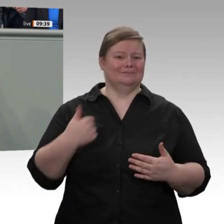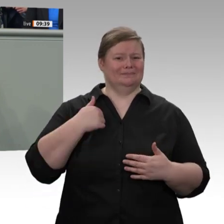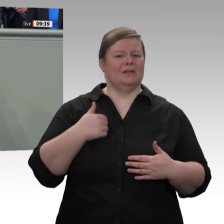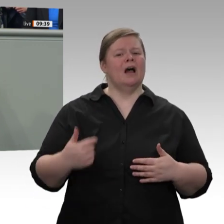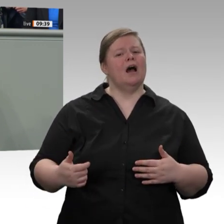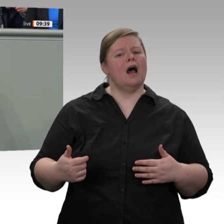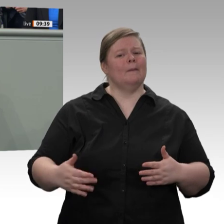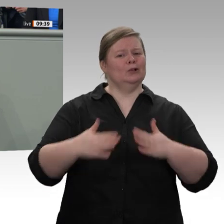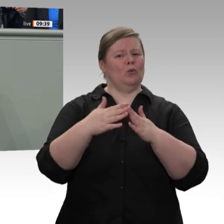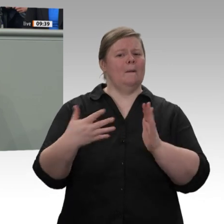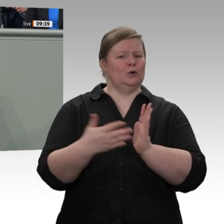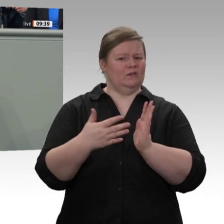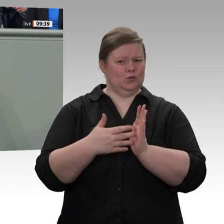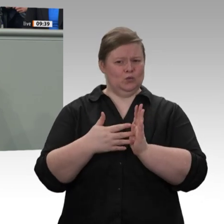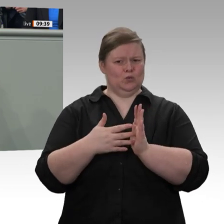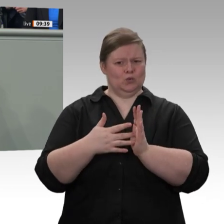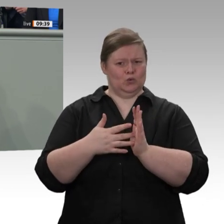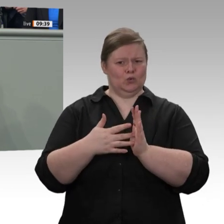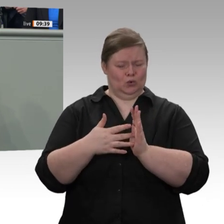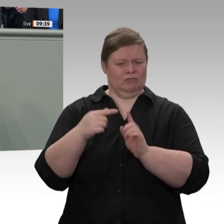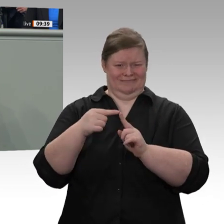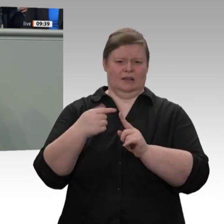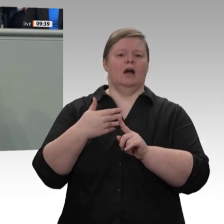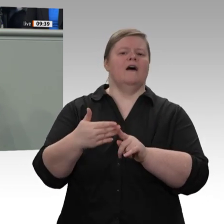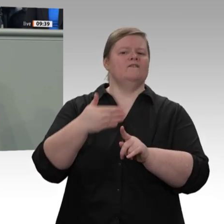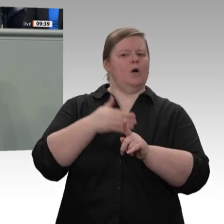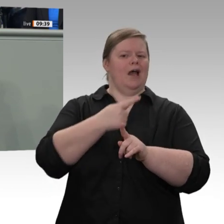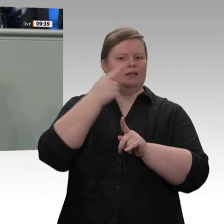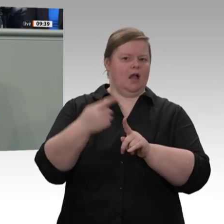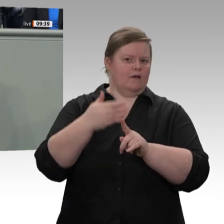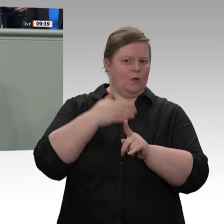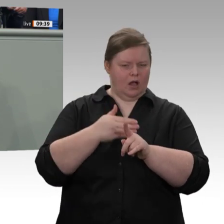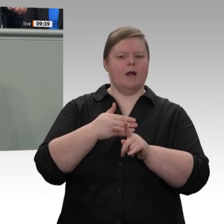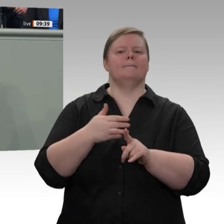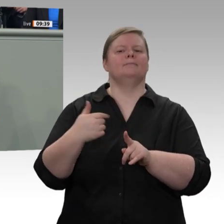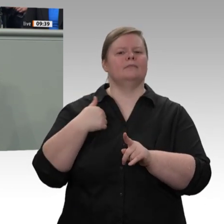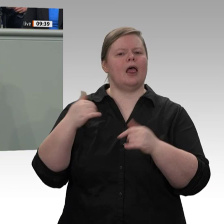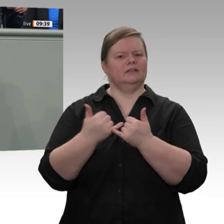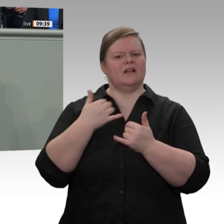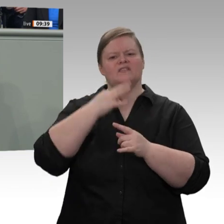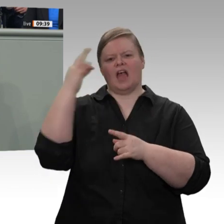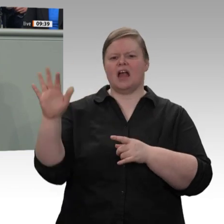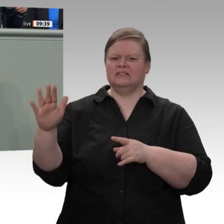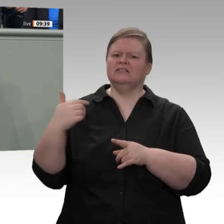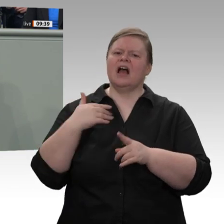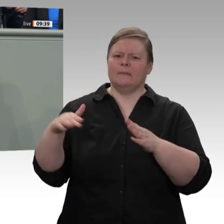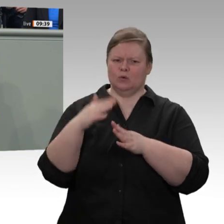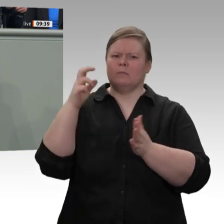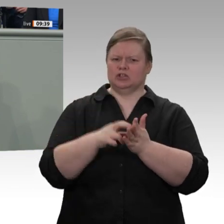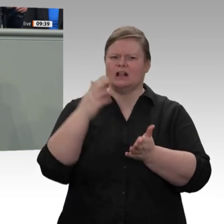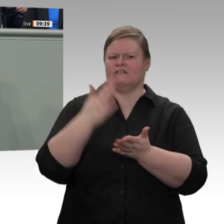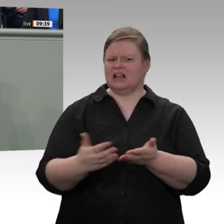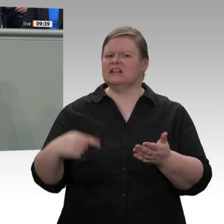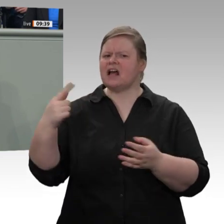Arzt werden. Da habe ich gefragt, warum denn das? Dann haben meine Eltern geantwortet, sollten sich die politischen Verhältnisse